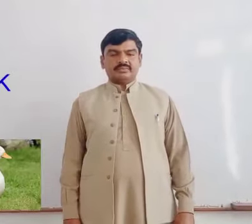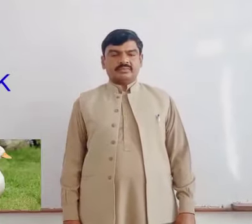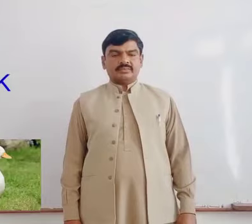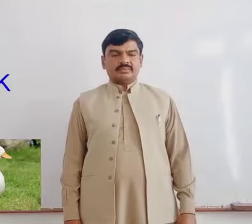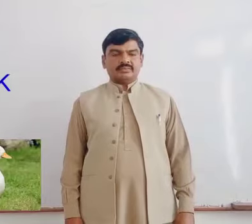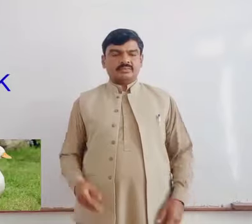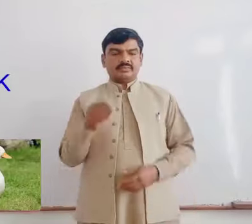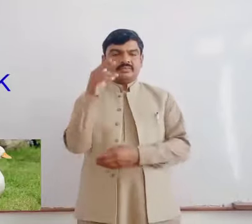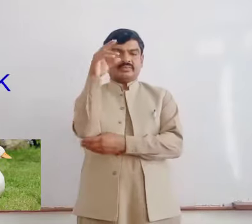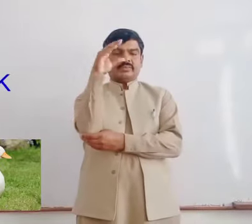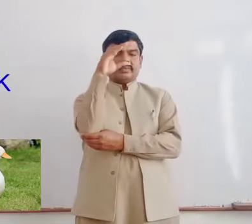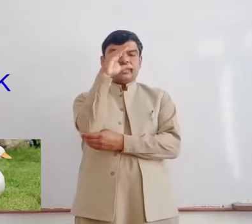बत्तख,